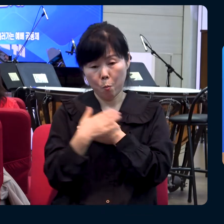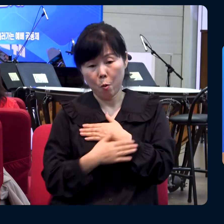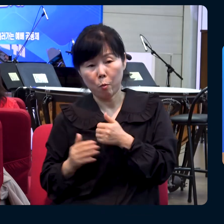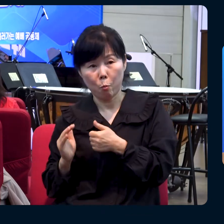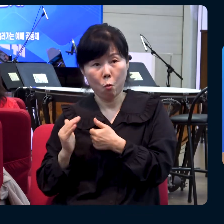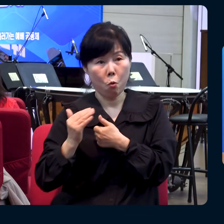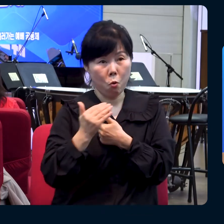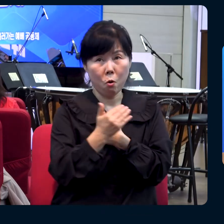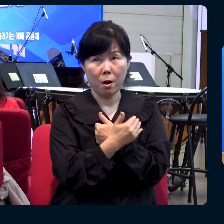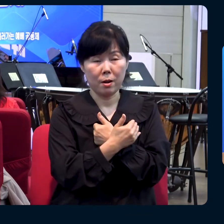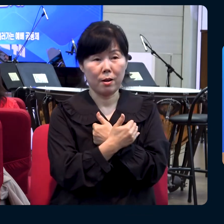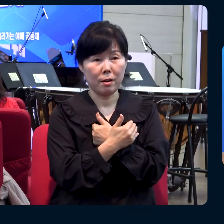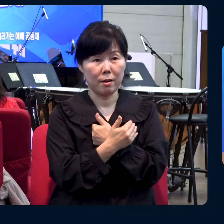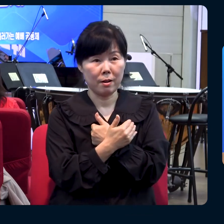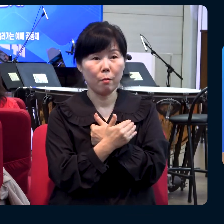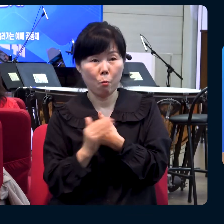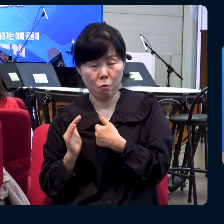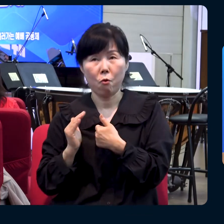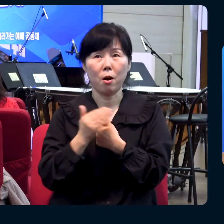보호하는 육신의 갑옷.